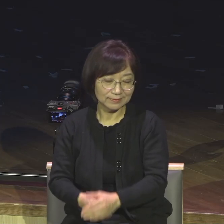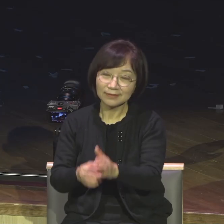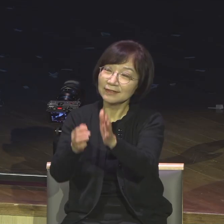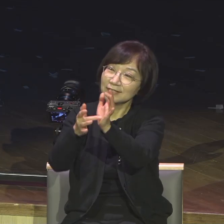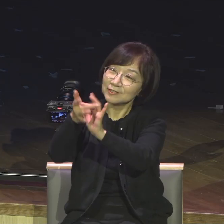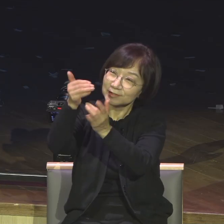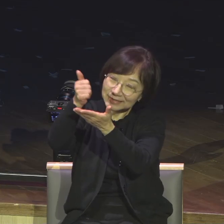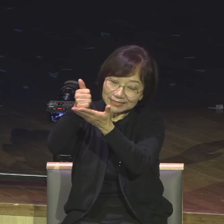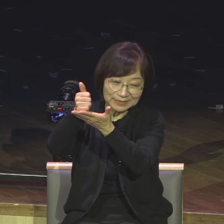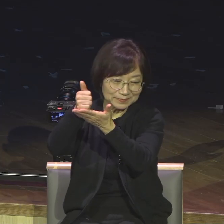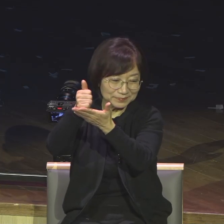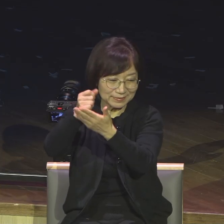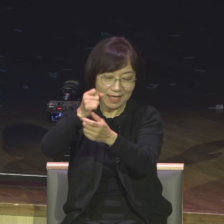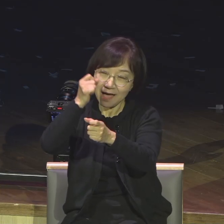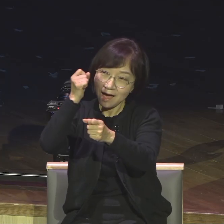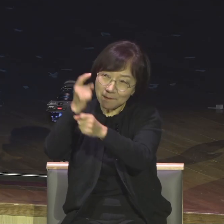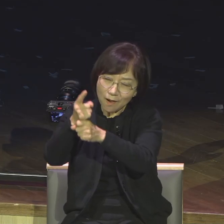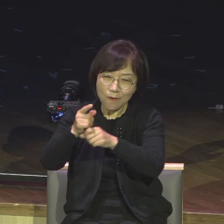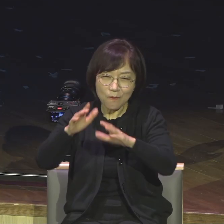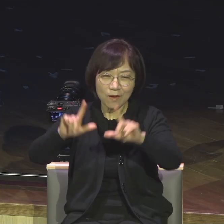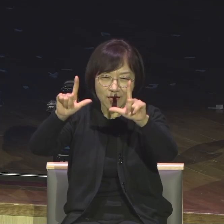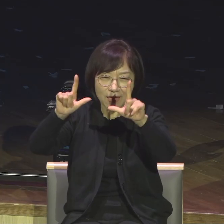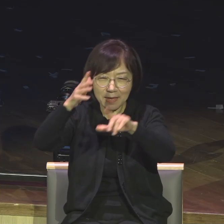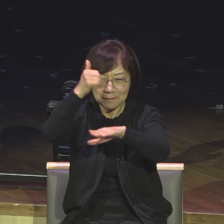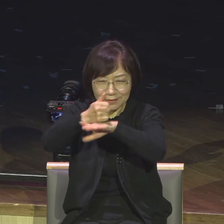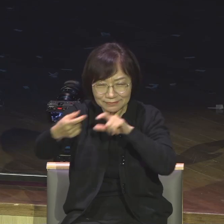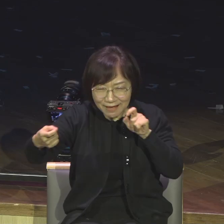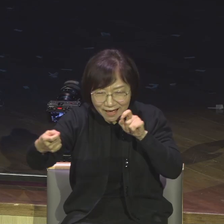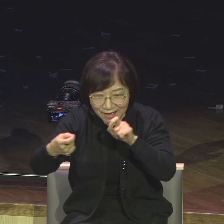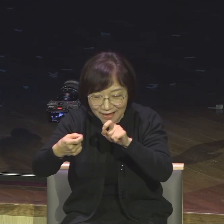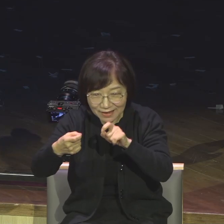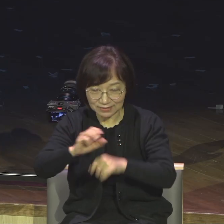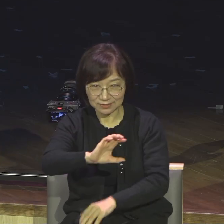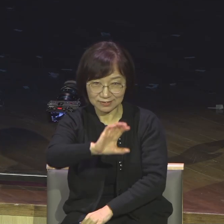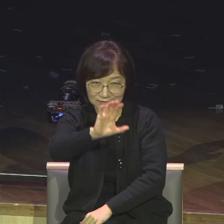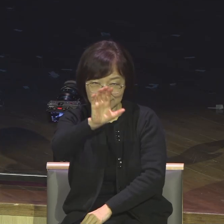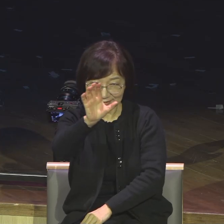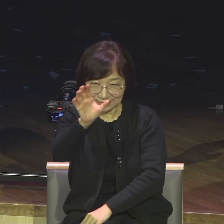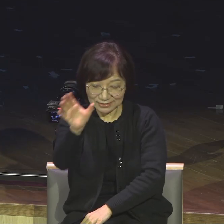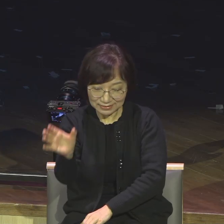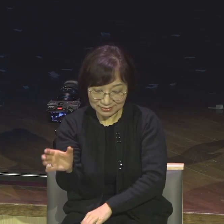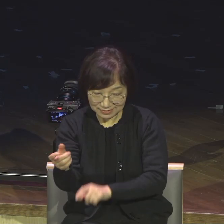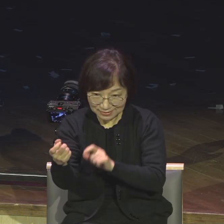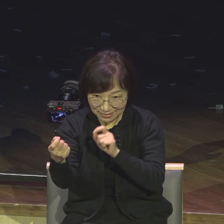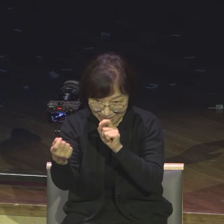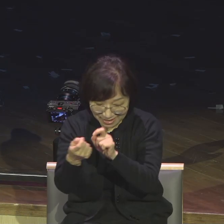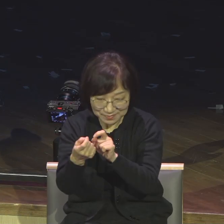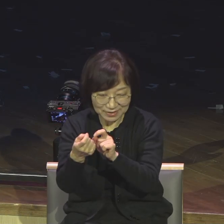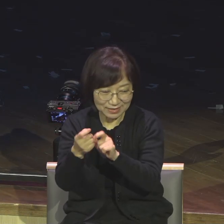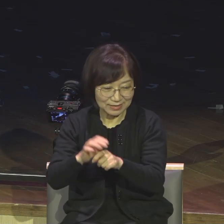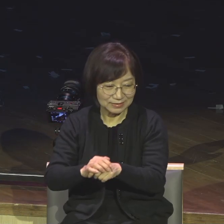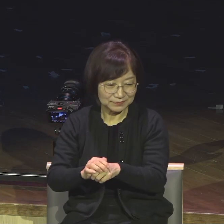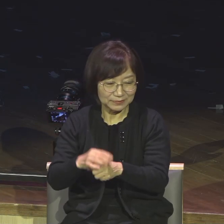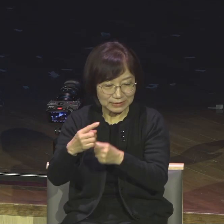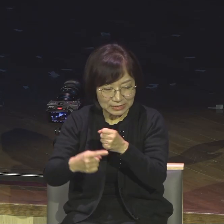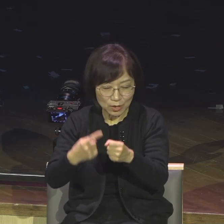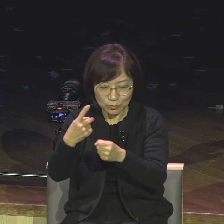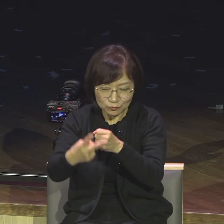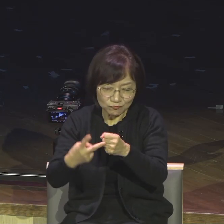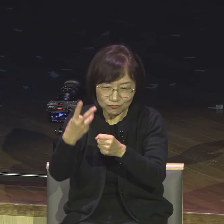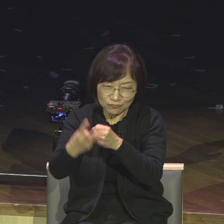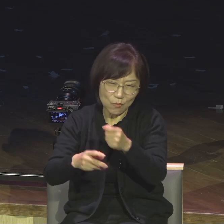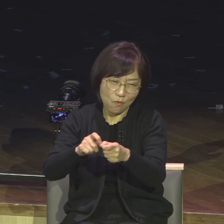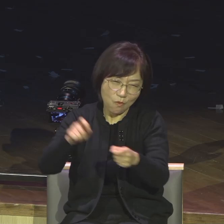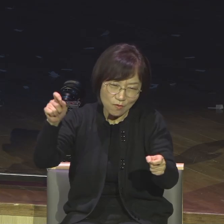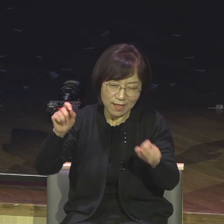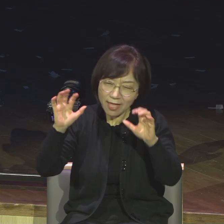예수님, 벌써 올해도 다 가고 크리스마스가 다가왔습니다. 여러 해 동안 아이를 두고